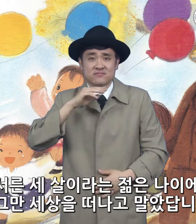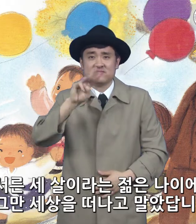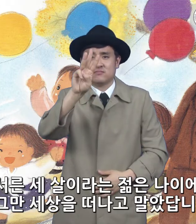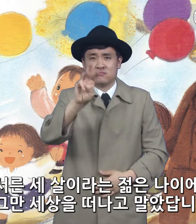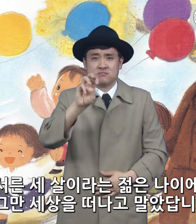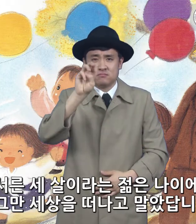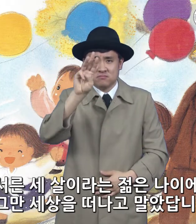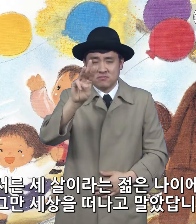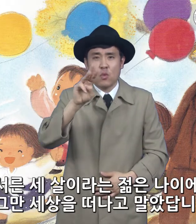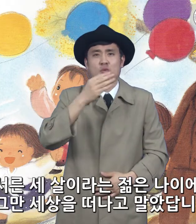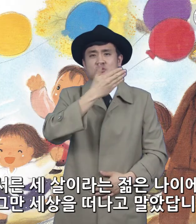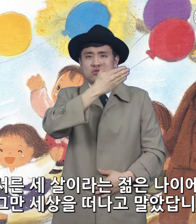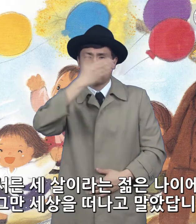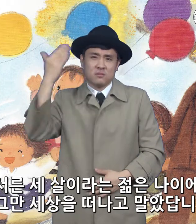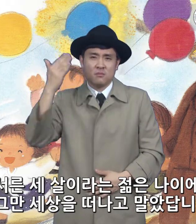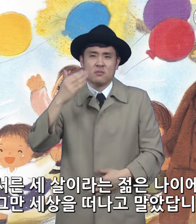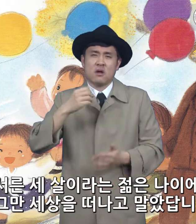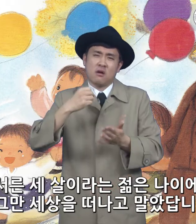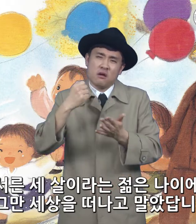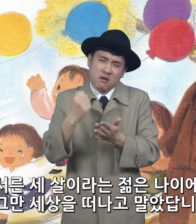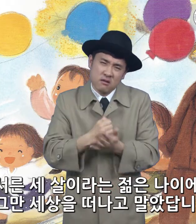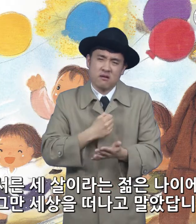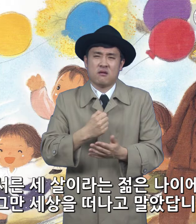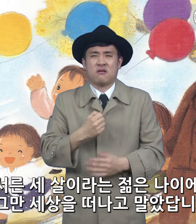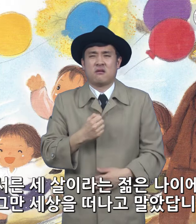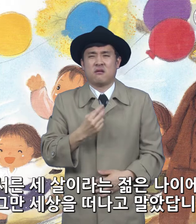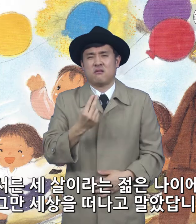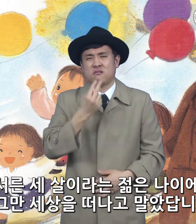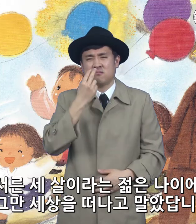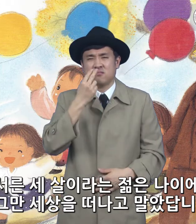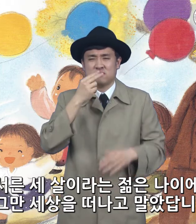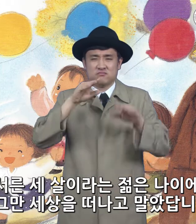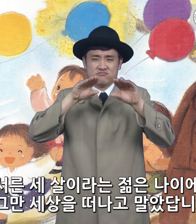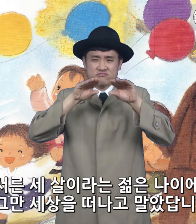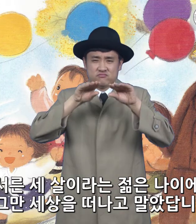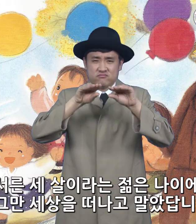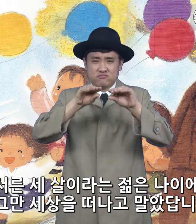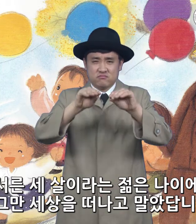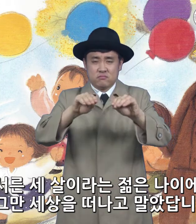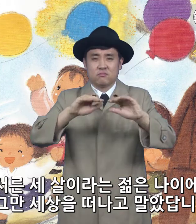아저씨는 33살이라는 젊은 나이에 그만 세상을 떠나고 말았답니다.